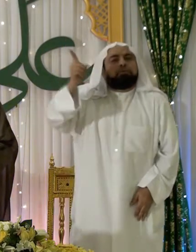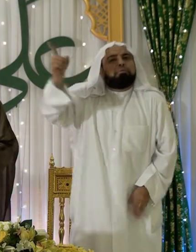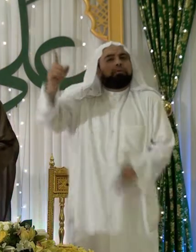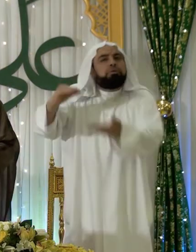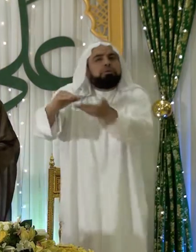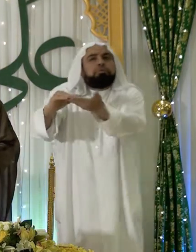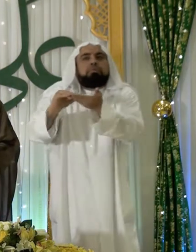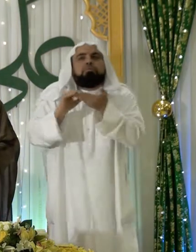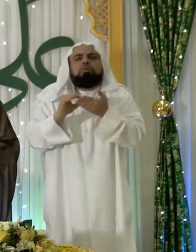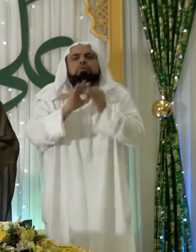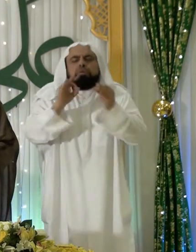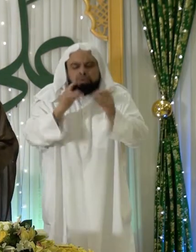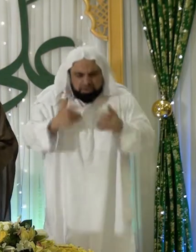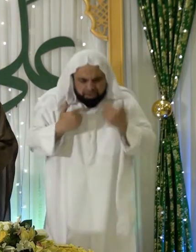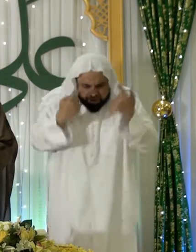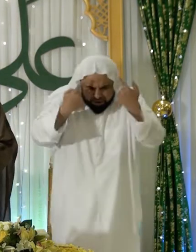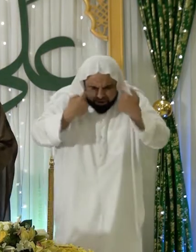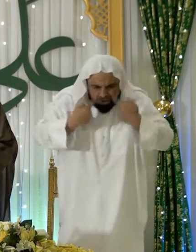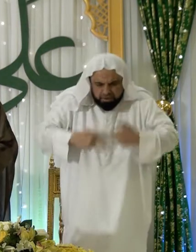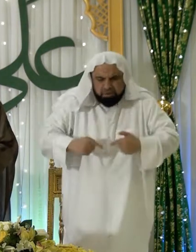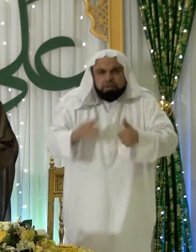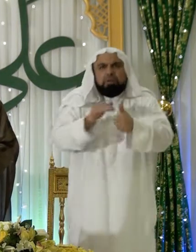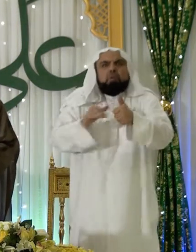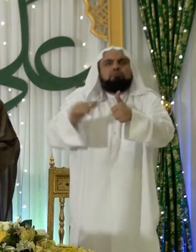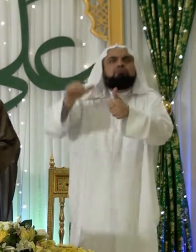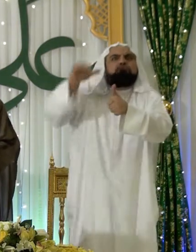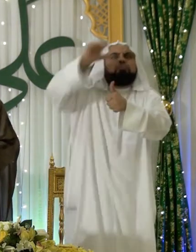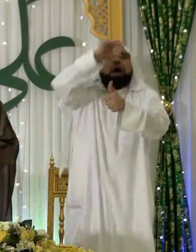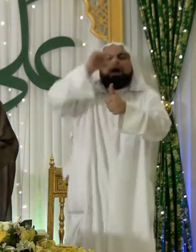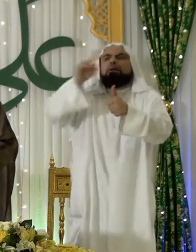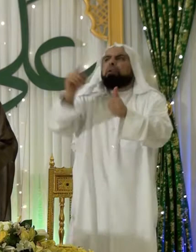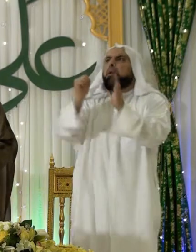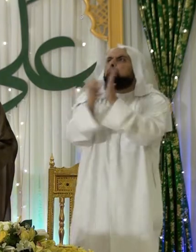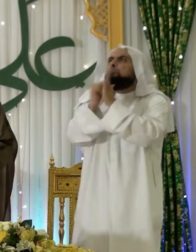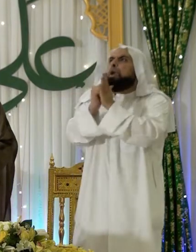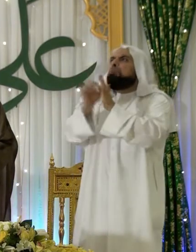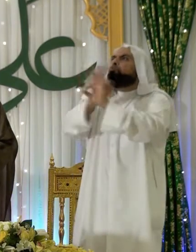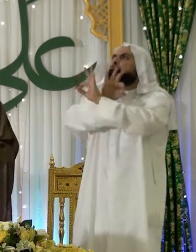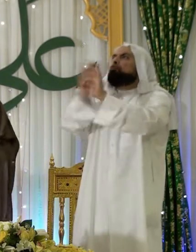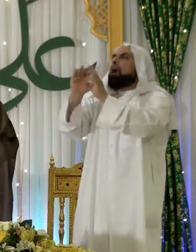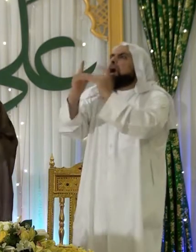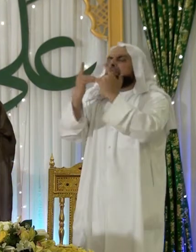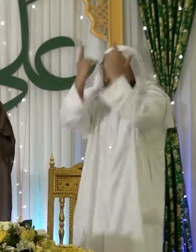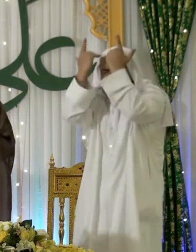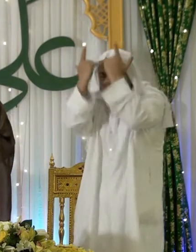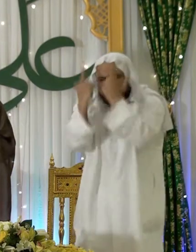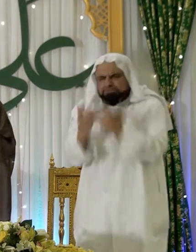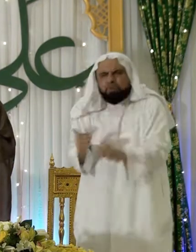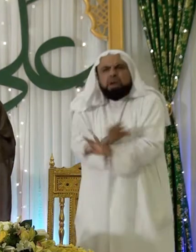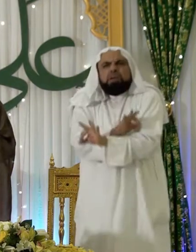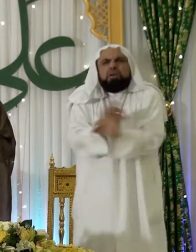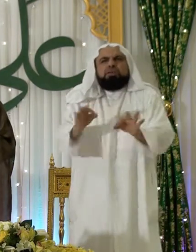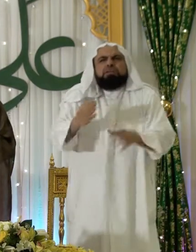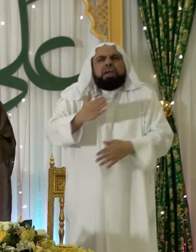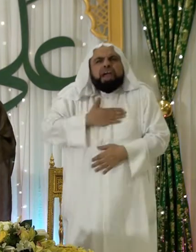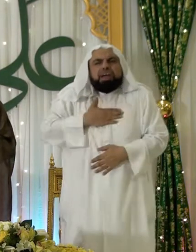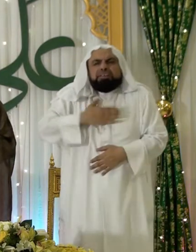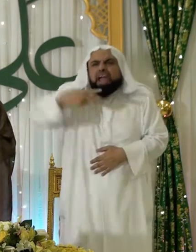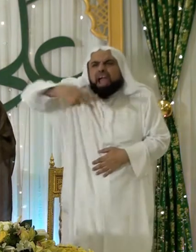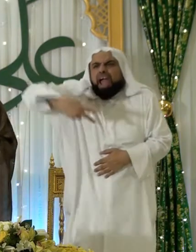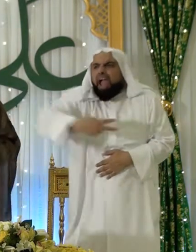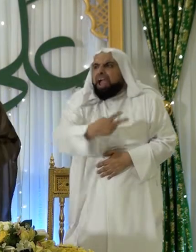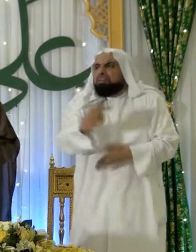بالقرابة والمنزلة الخصيصة، وضعني في حجره وأنا